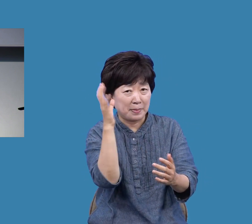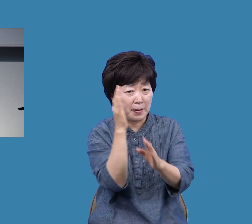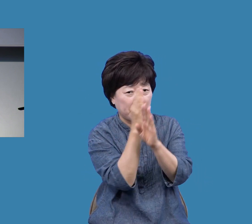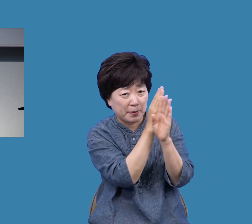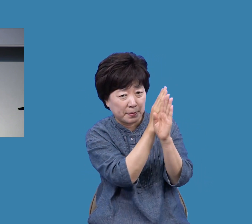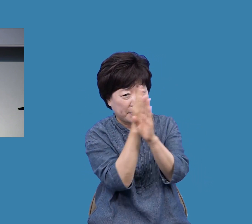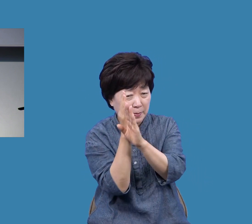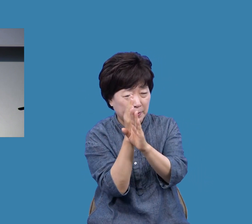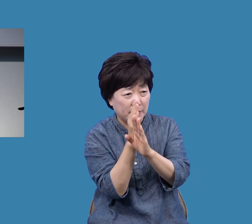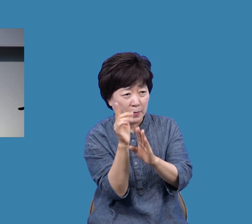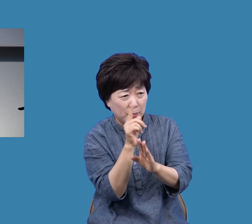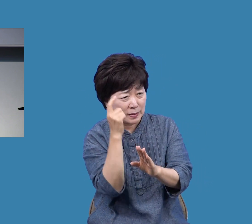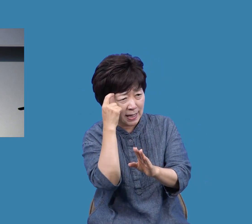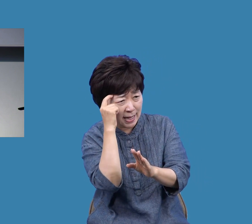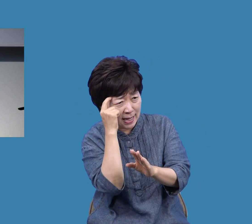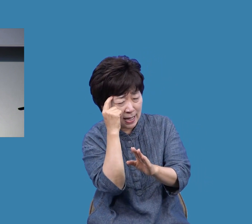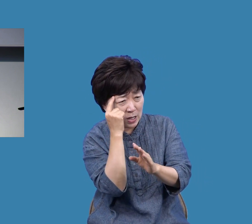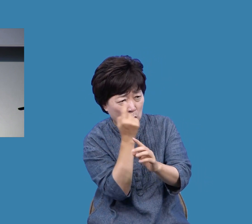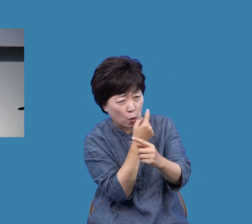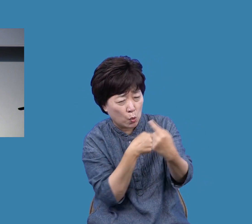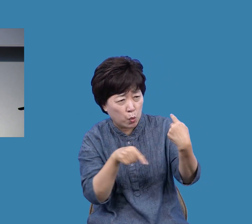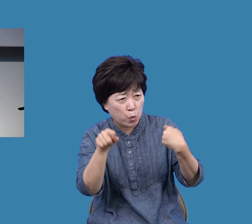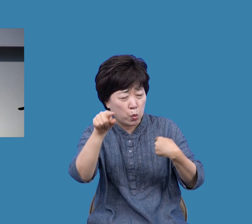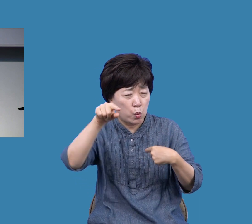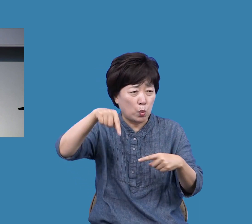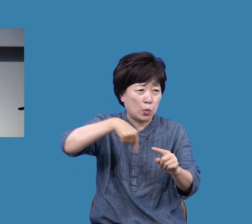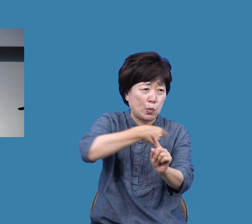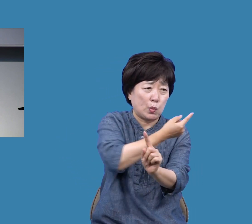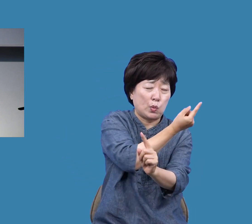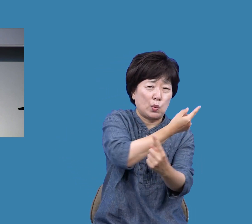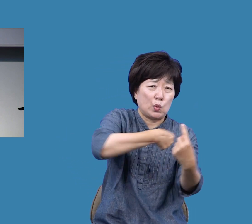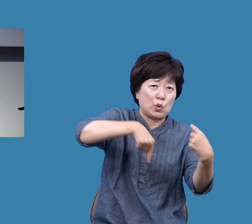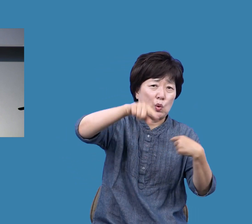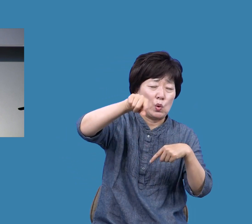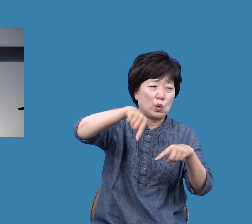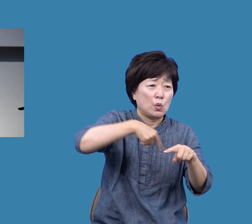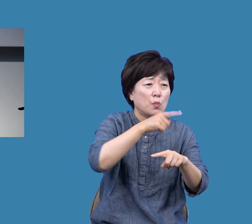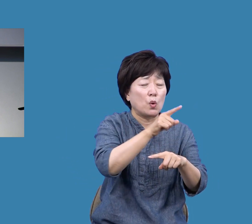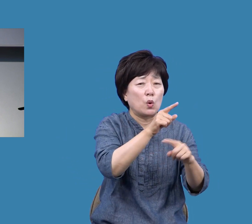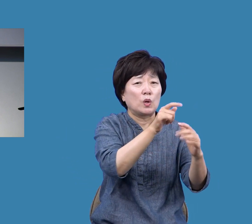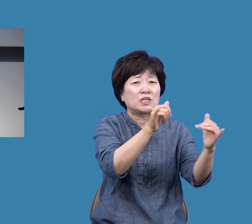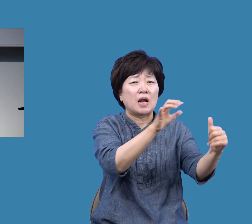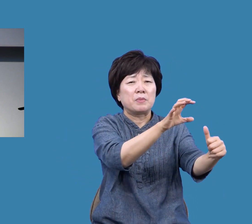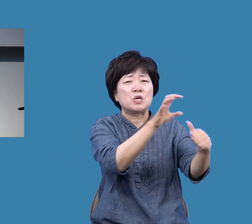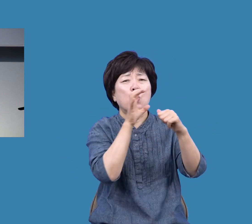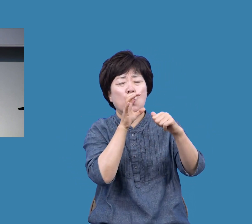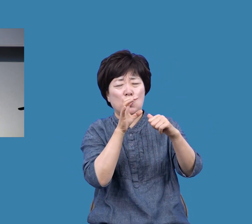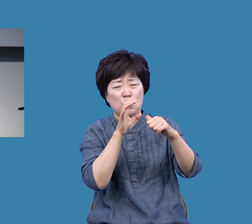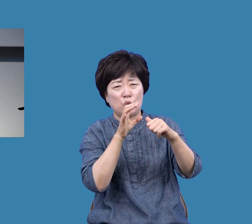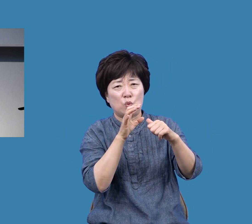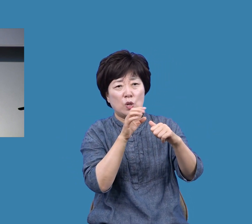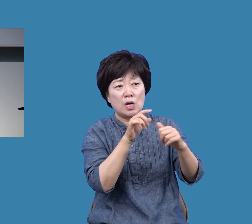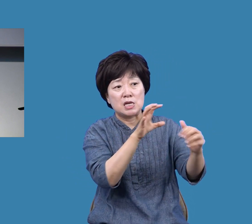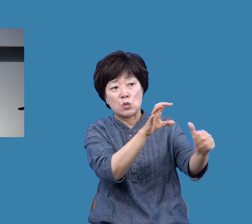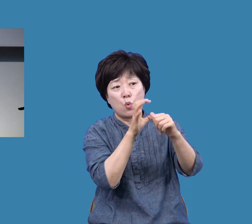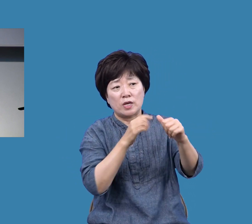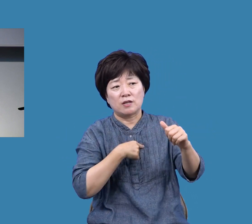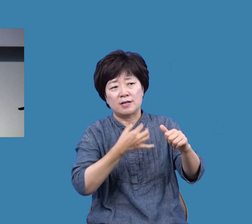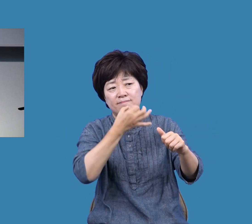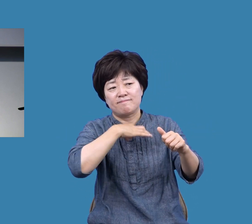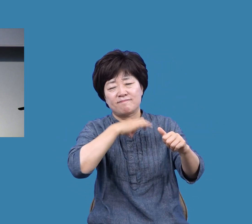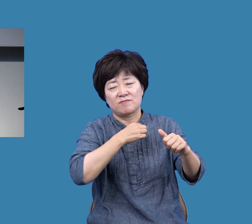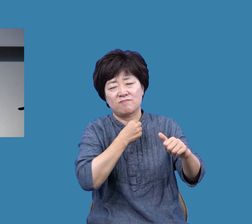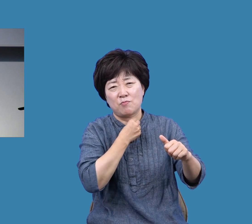뭔가 생각하고 돌려 말하려고 하고 이게 뭐야? 그 사람 이용하려는 거거든. 이용해가지고 내가 원하는 거 얻고 싶은